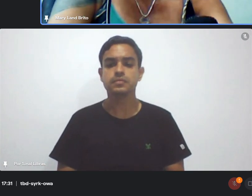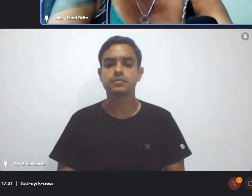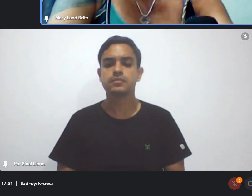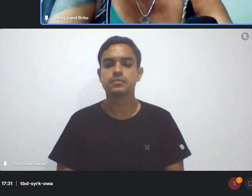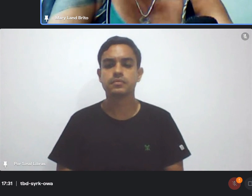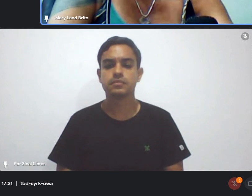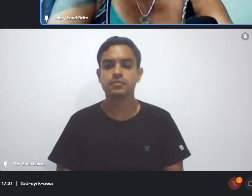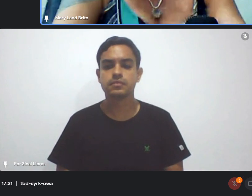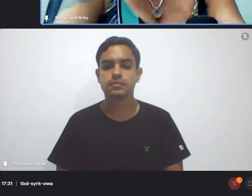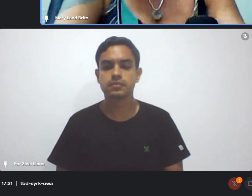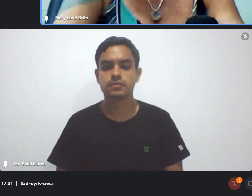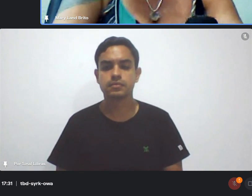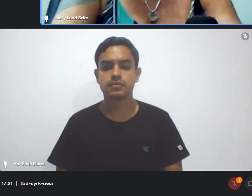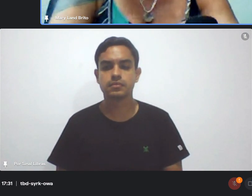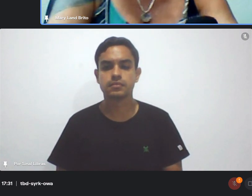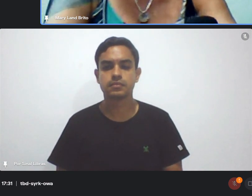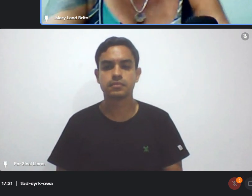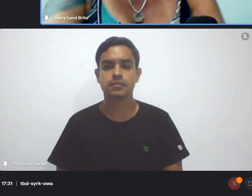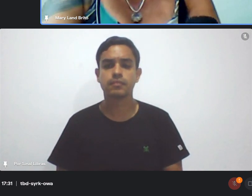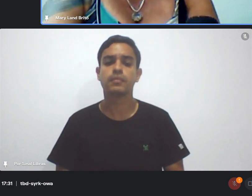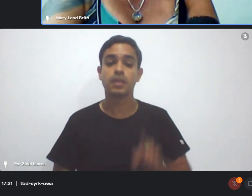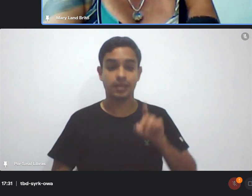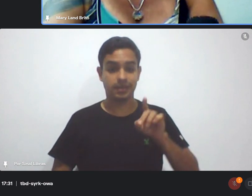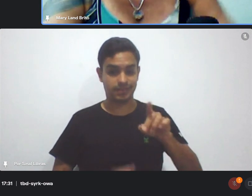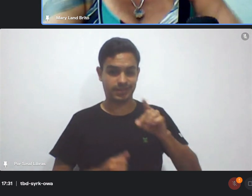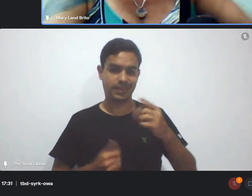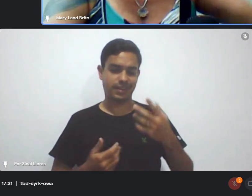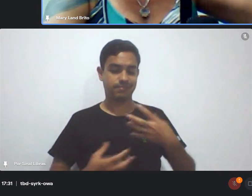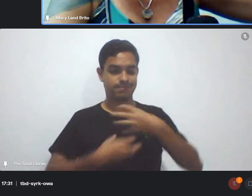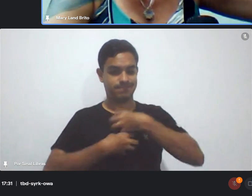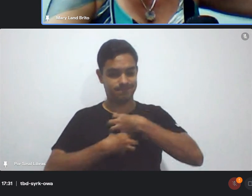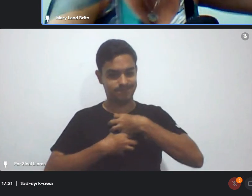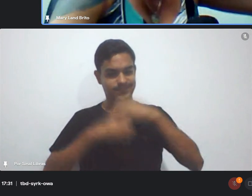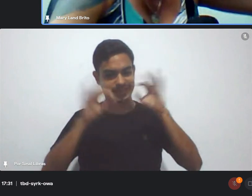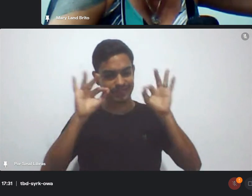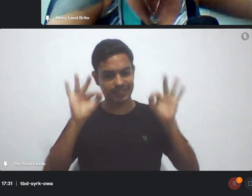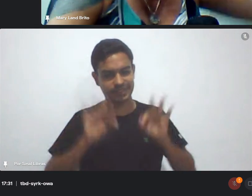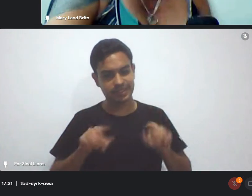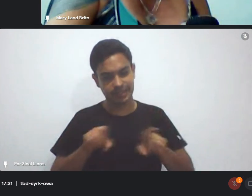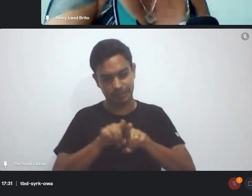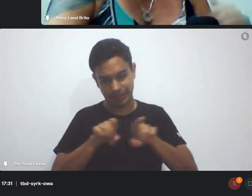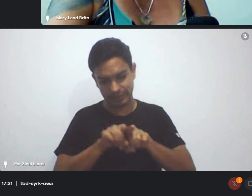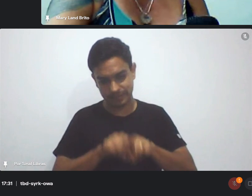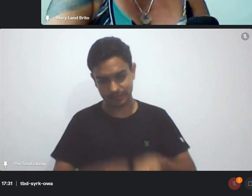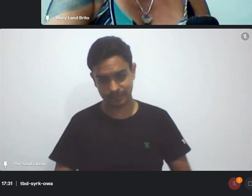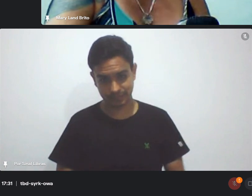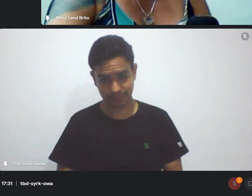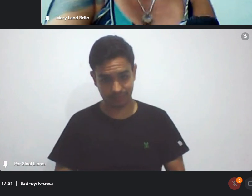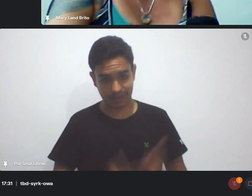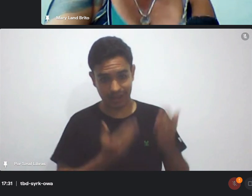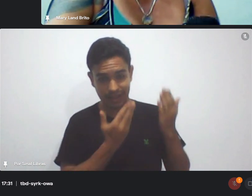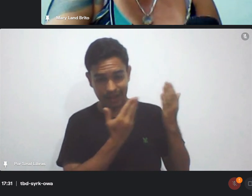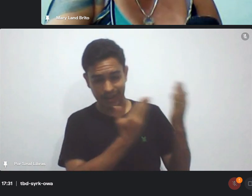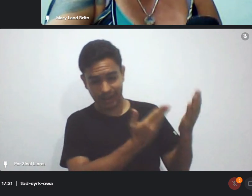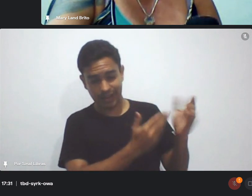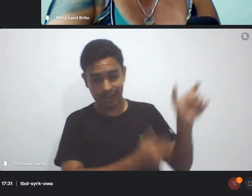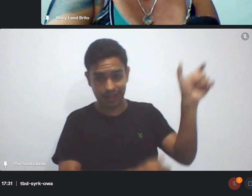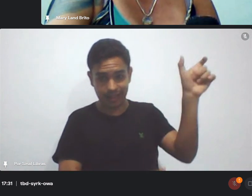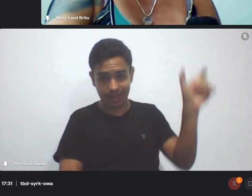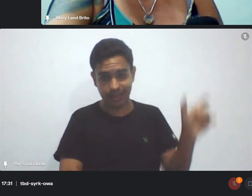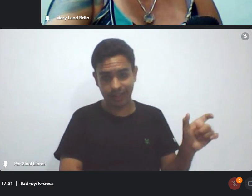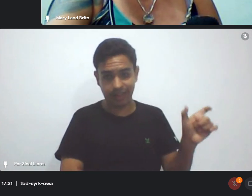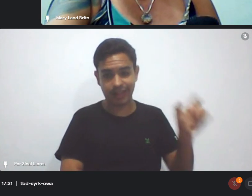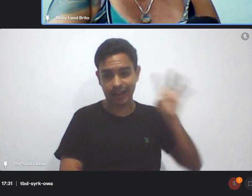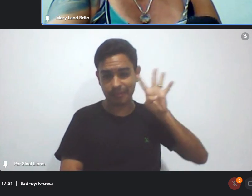razão também, quando a Cátia falou. Foi impossível, né, Catarina? Foi, Se me empolgar. empolguei. Ela é muito legal, cara. Eu tô muito animada